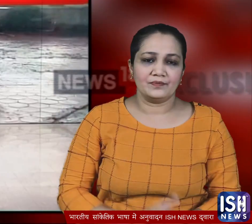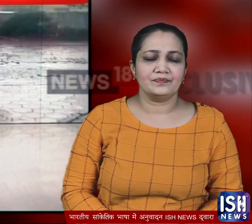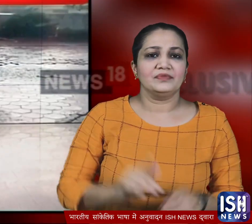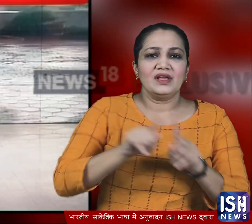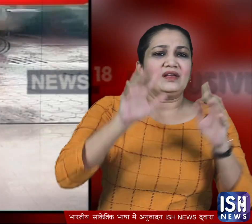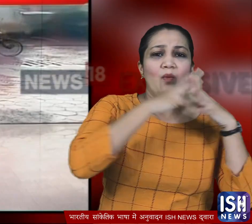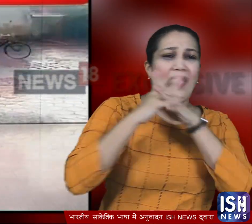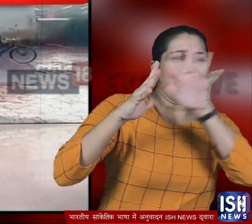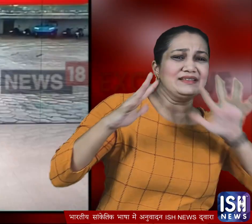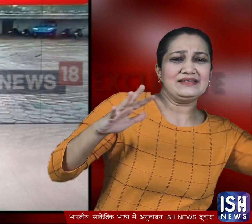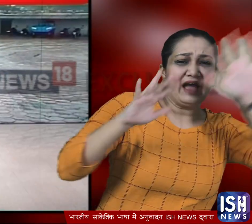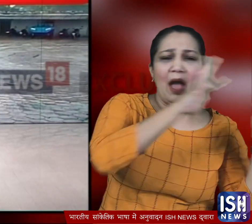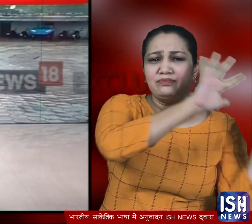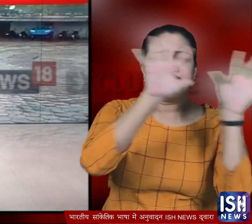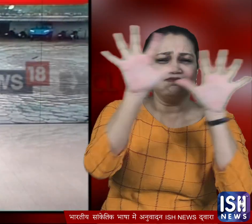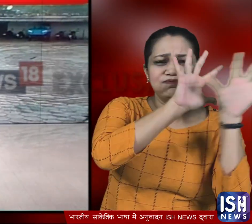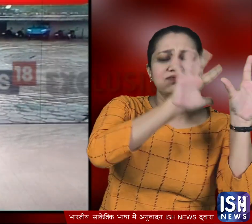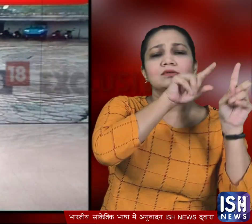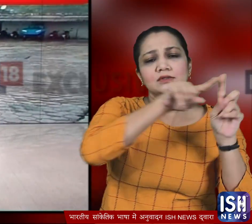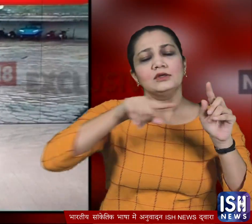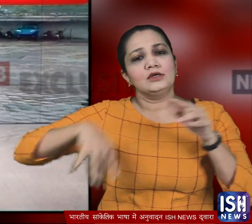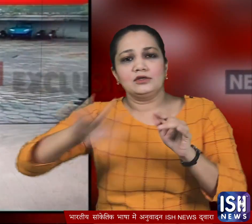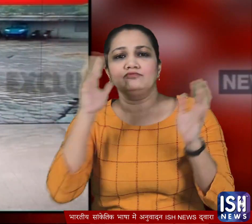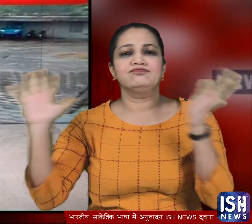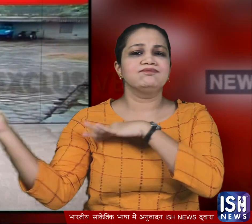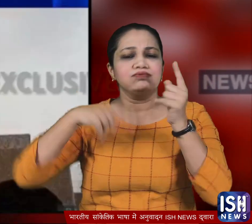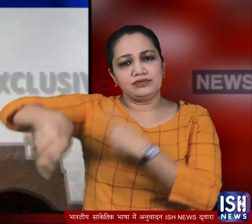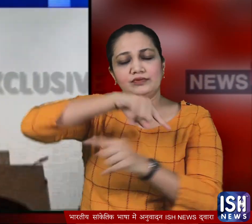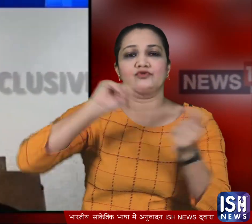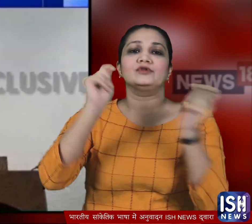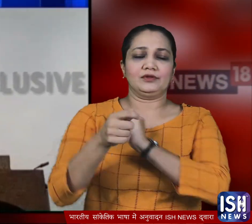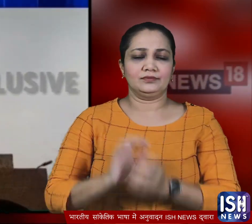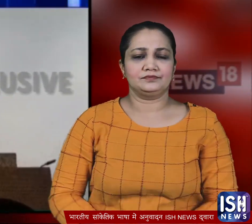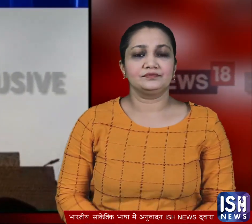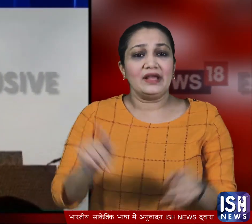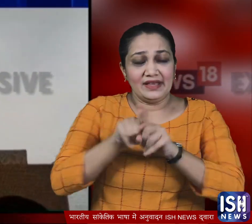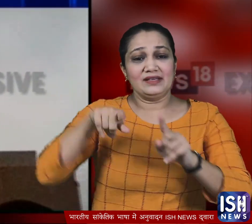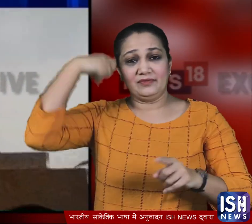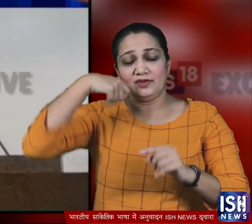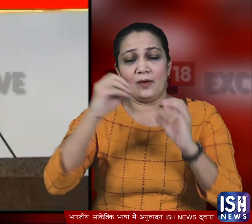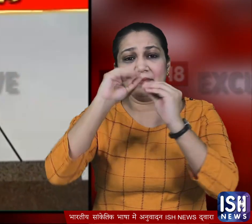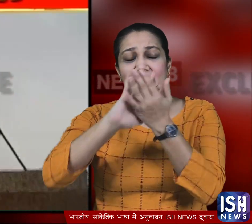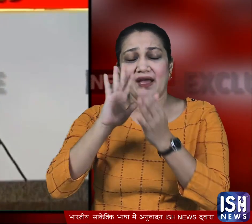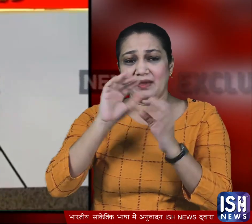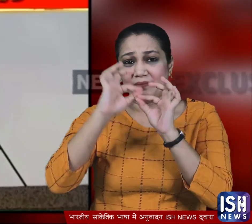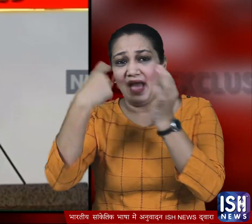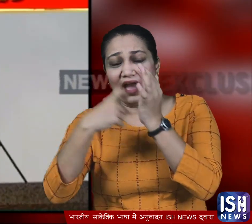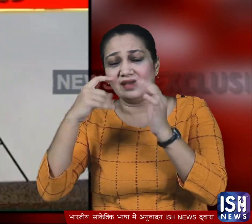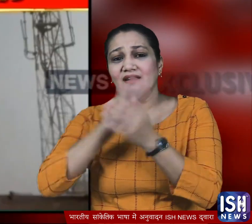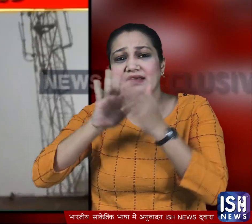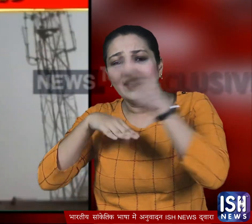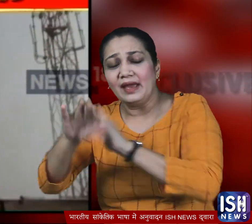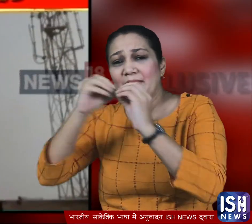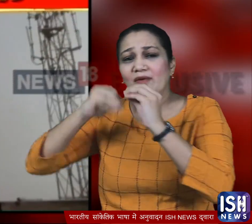है कि वेस्टर्न डिस्टर्बेंस की वजह से मौसम में बदलाव देखा गया, जिसकी एक तस्वीर बिहार के बेगूसराय से भी सामने